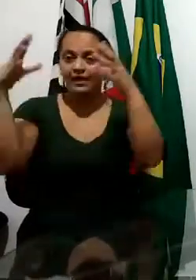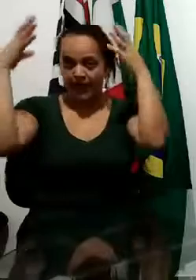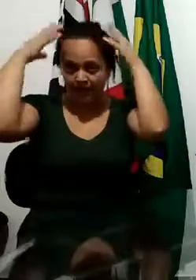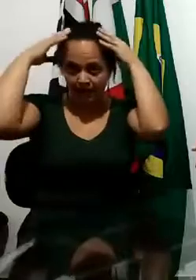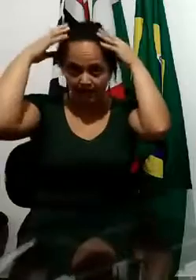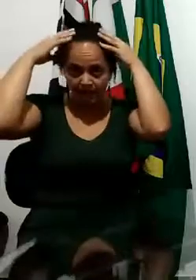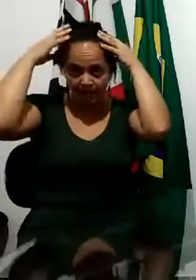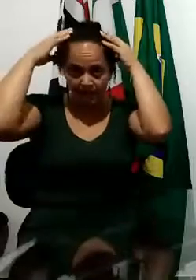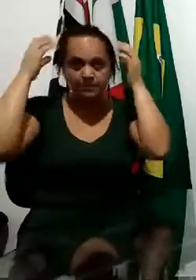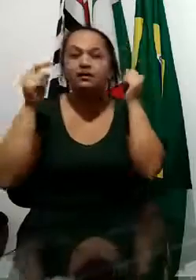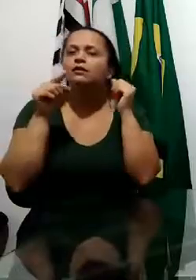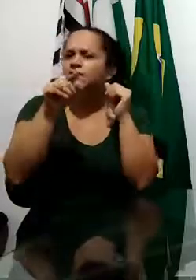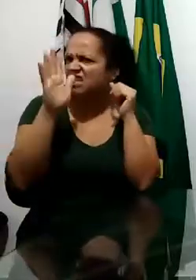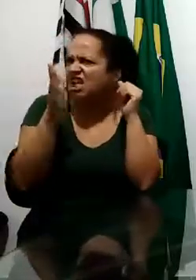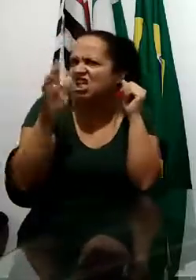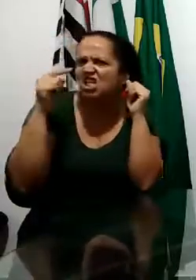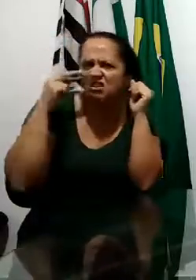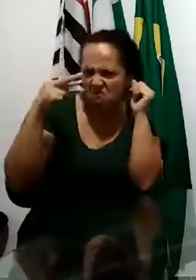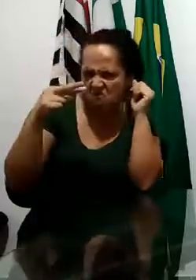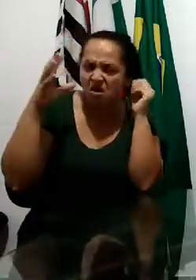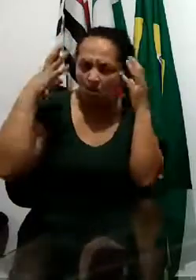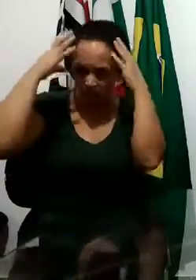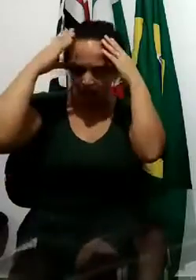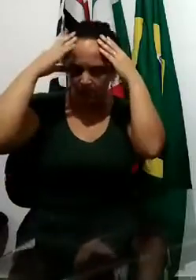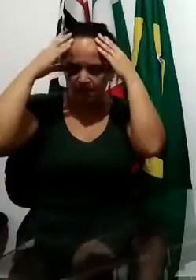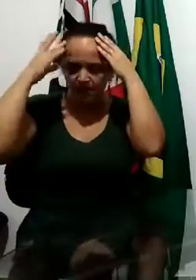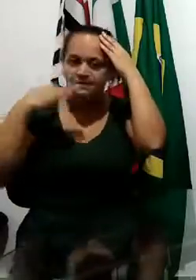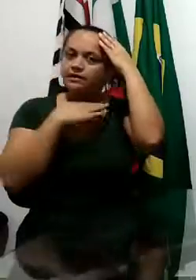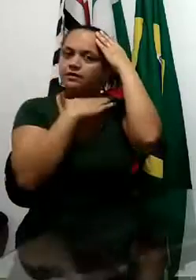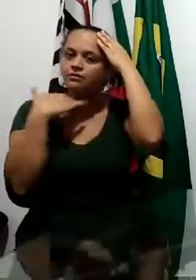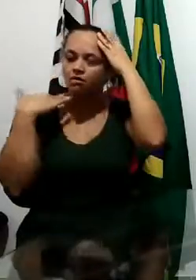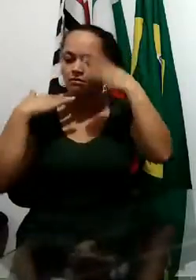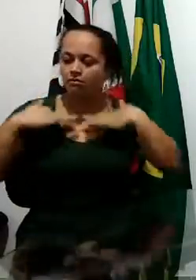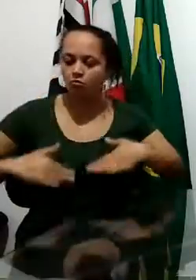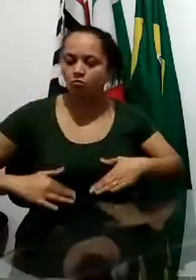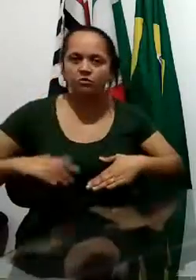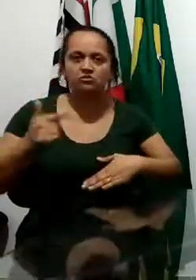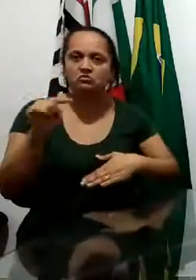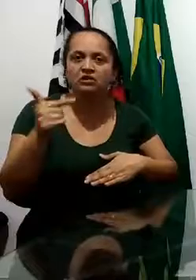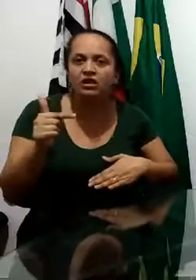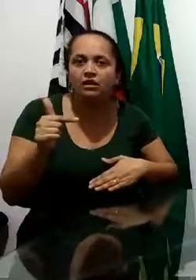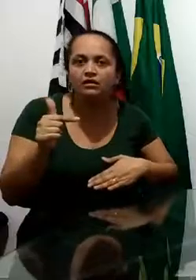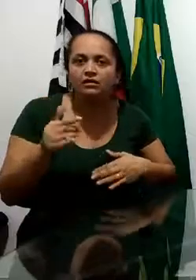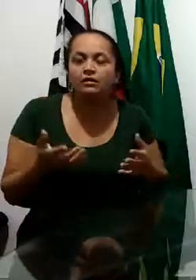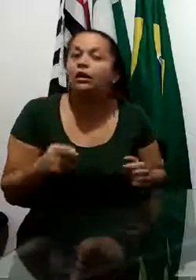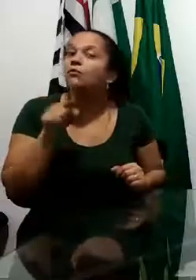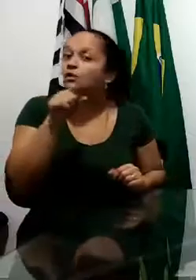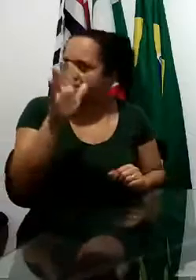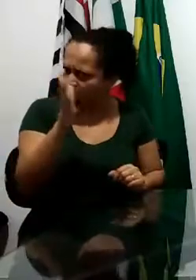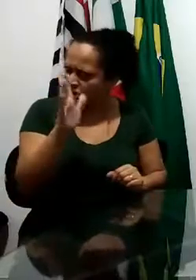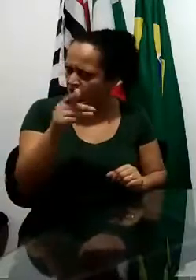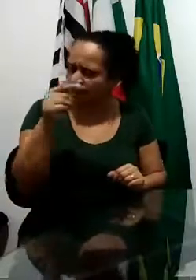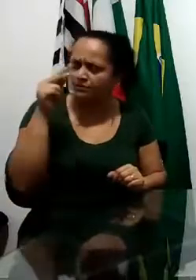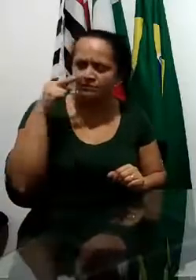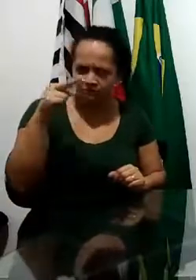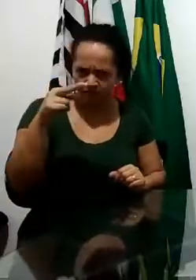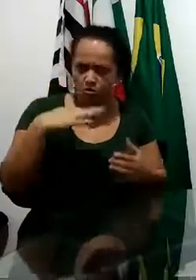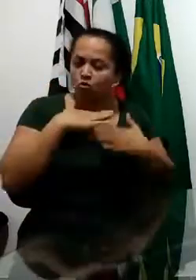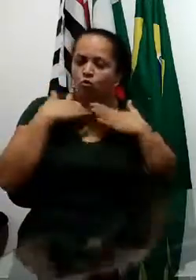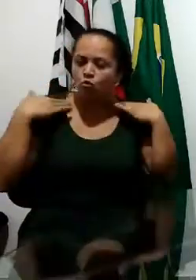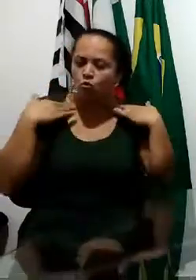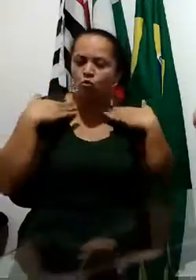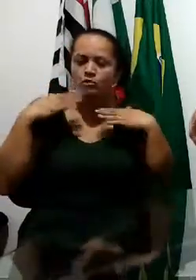viu alguma cabeça andando sozinha por aí sem o corpo? Jamais. E você já viu um corpo andar sem a cabeça?